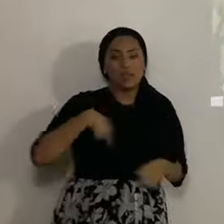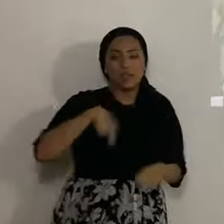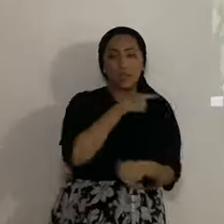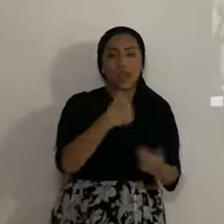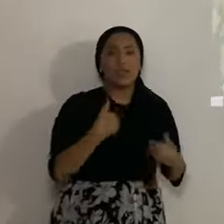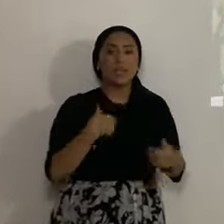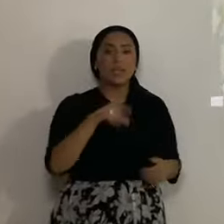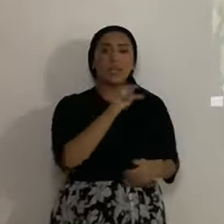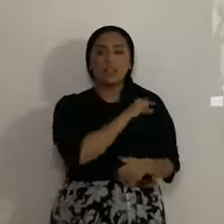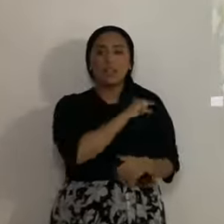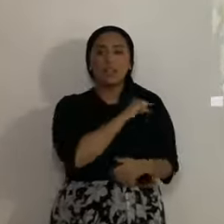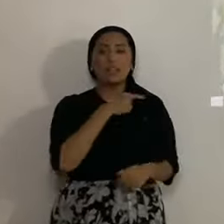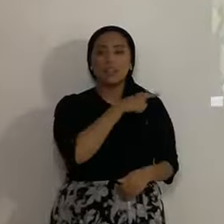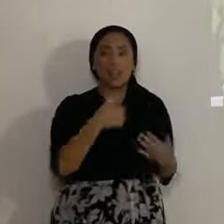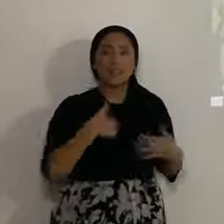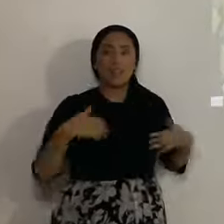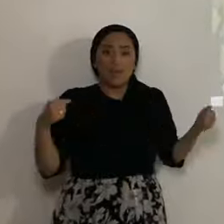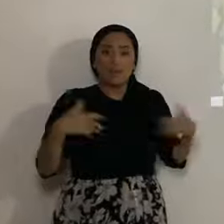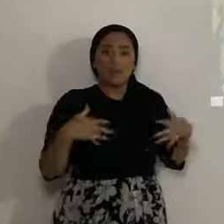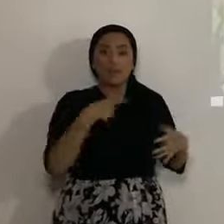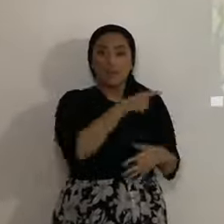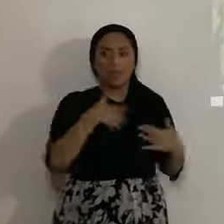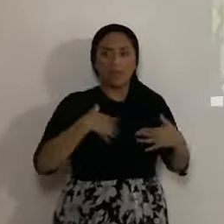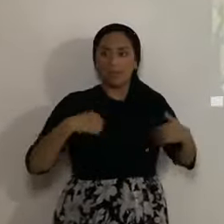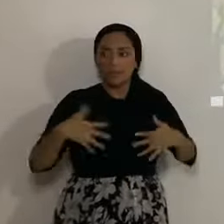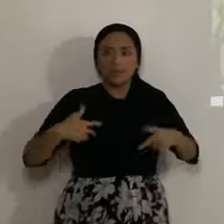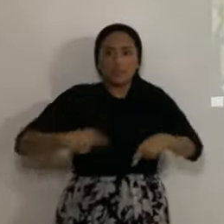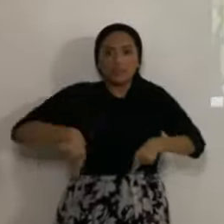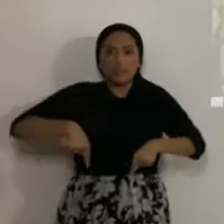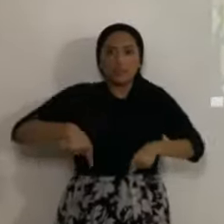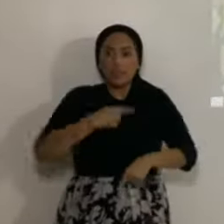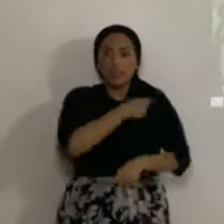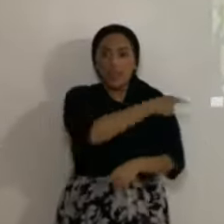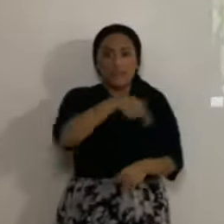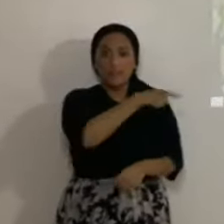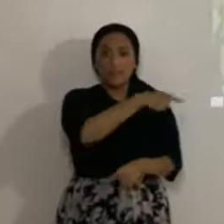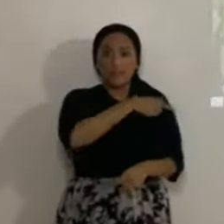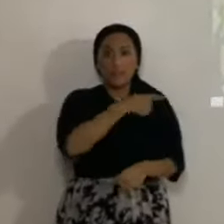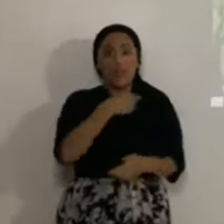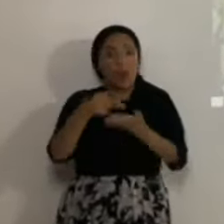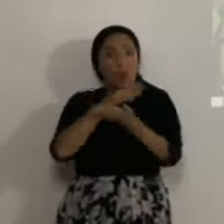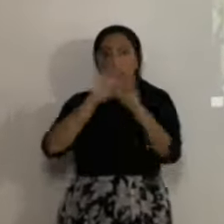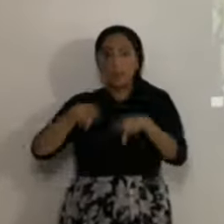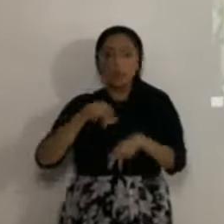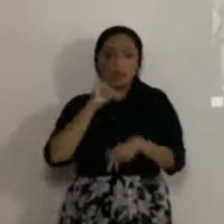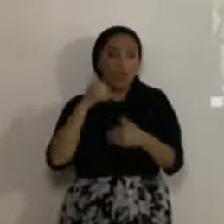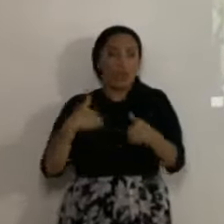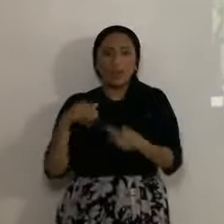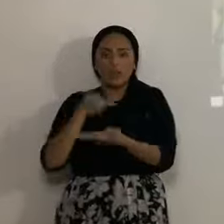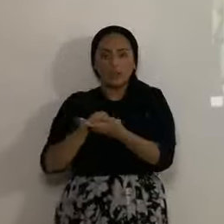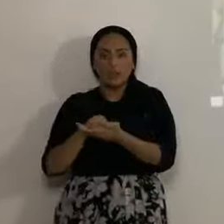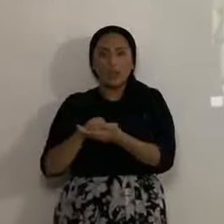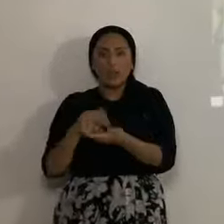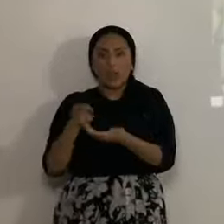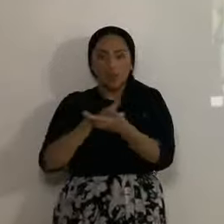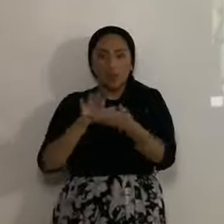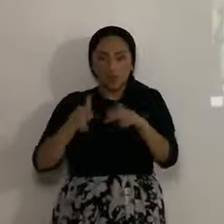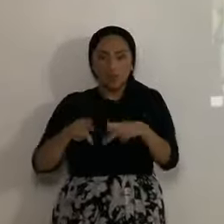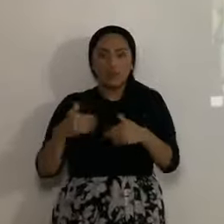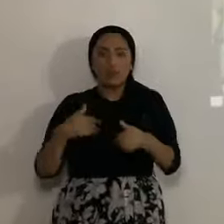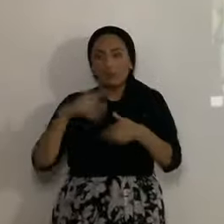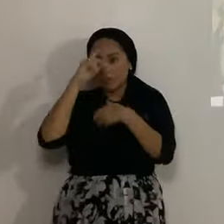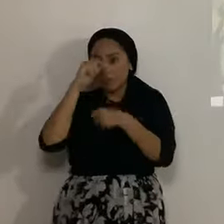culpabilidad, ellos tienen temor, ellos tienen terror y el santo no tiene eso, el santo tiene seguridad en el